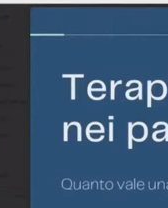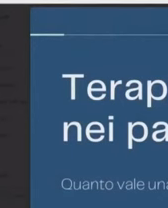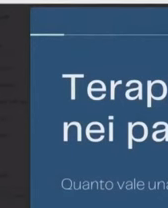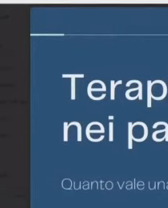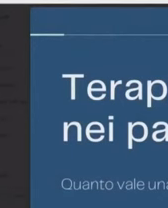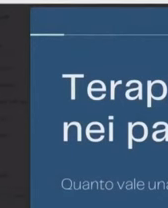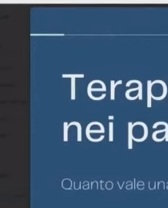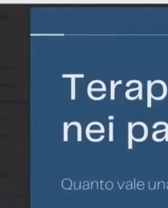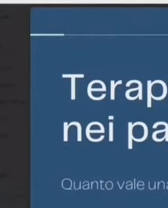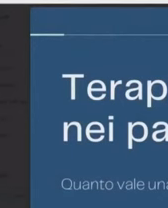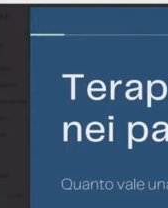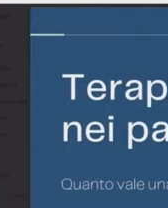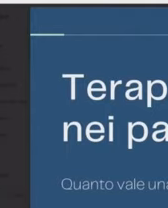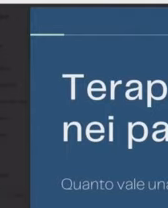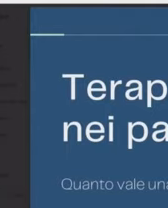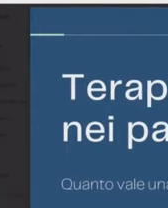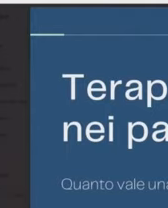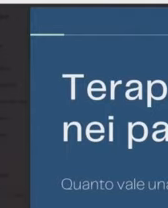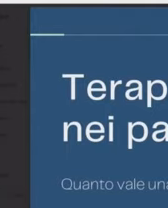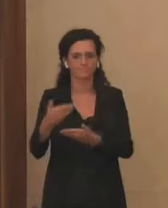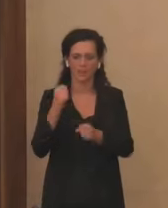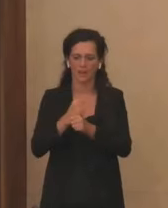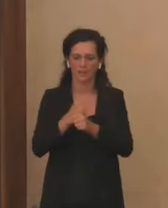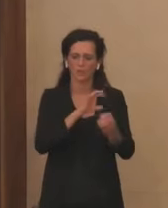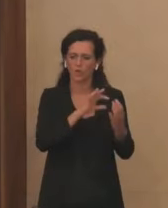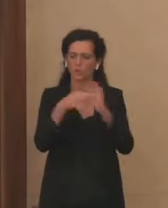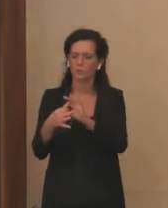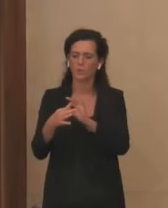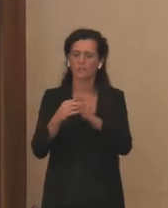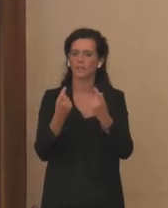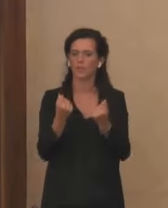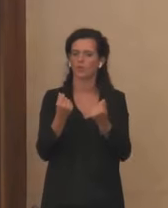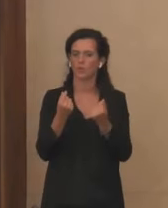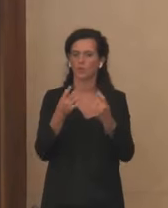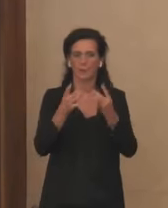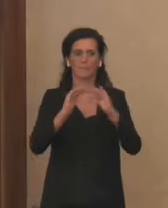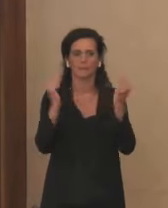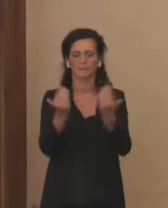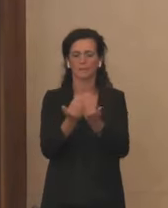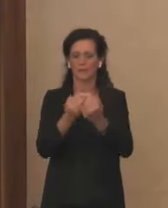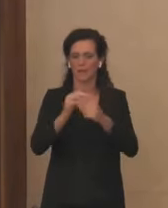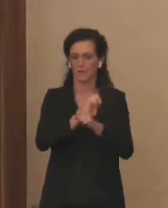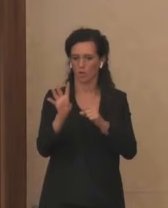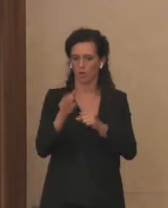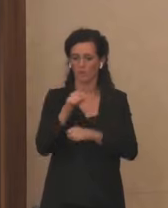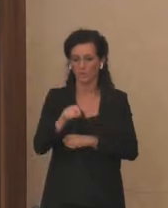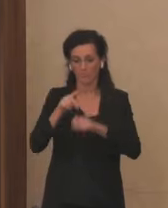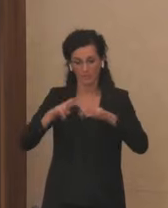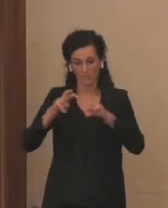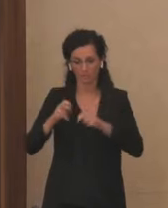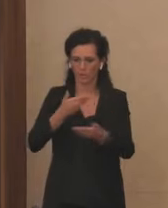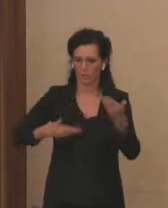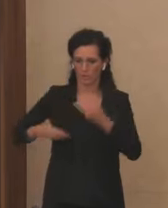il lavoro sulle conseguenze economiche della pandemia Covid. Questa ricerca è il risultato di una cooperazione internazionale